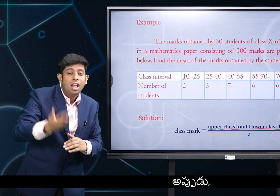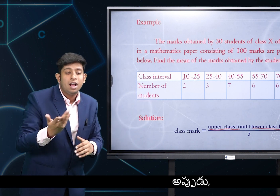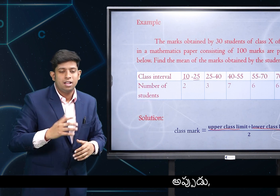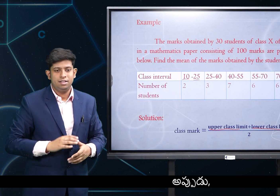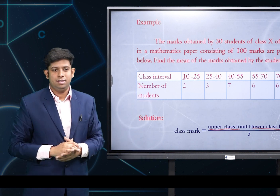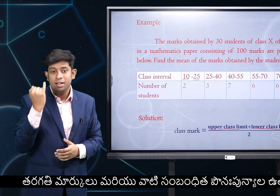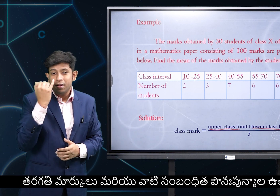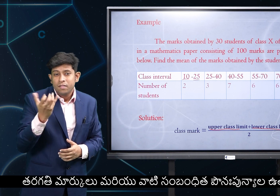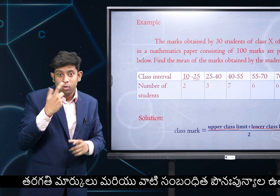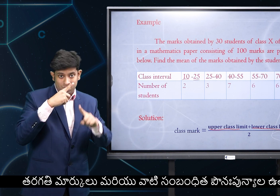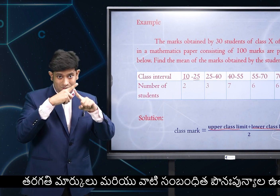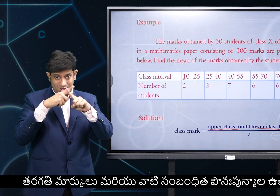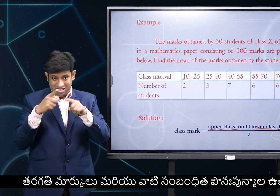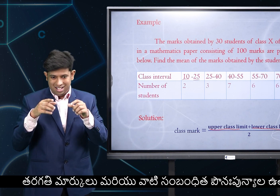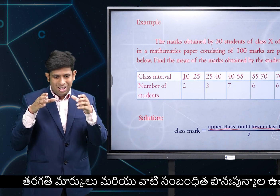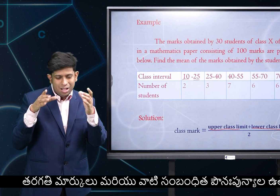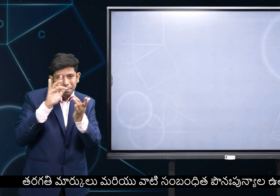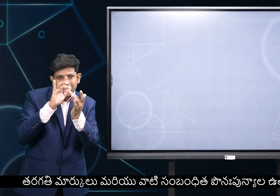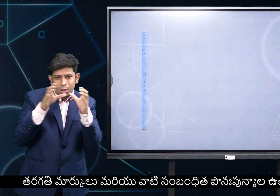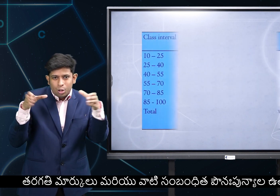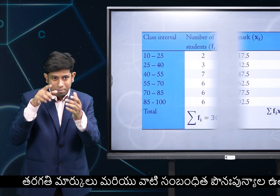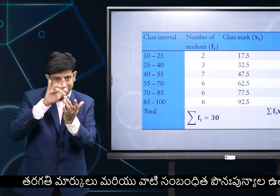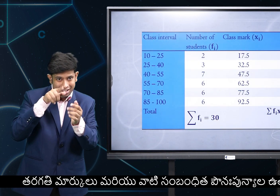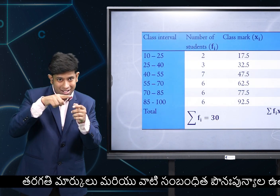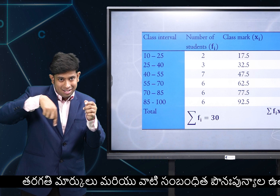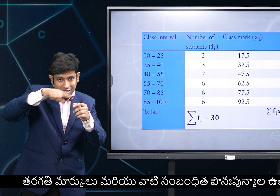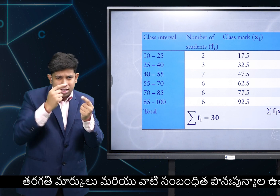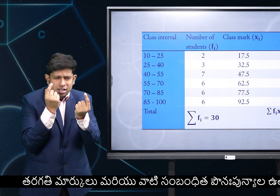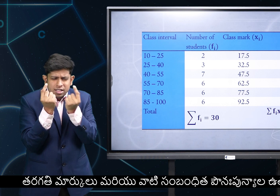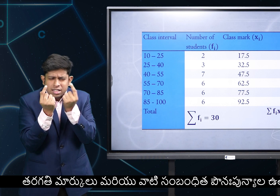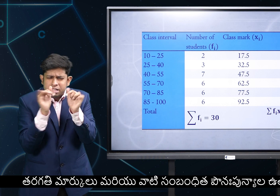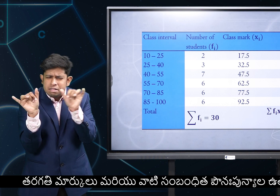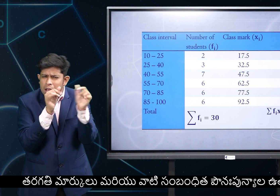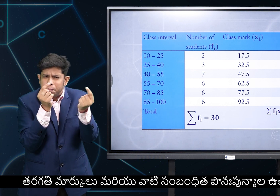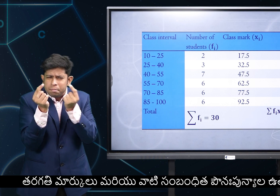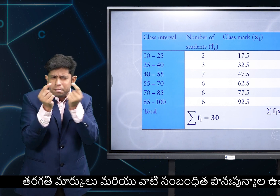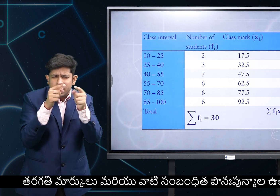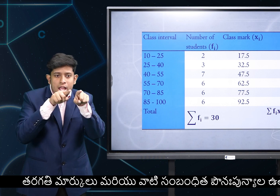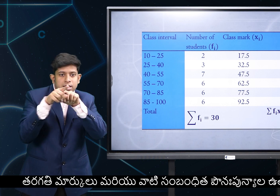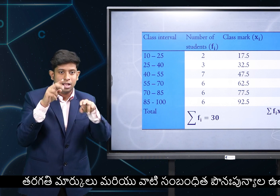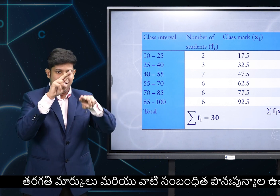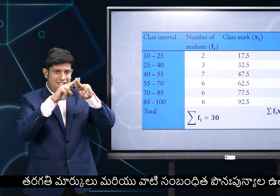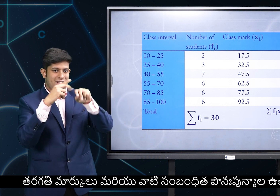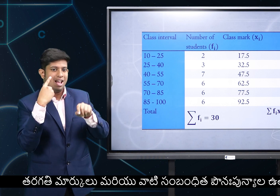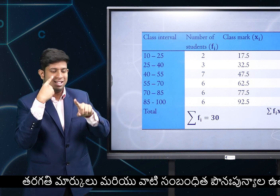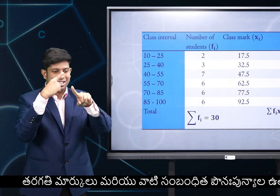అప్పుడు తరగతి మార్కులు మరియు వాటి సంబంధిత పౌనఃపున్యాల ఉత్పత్తిని